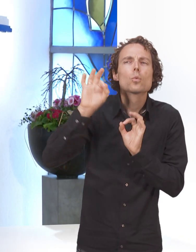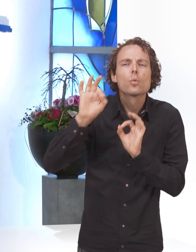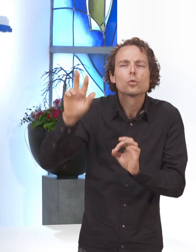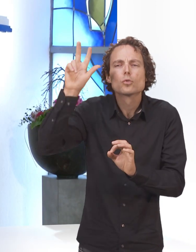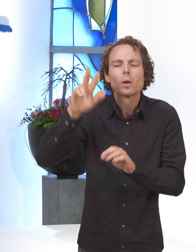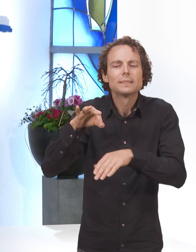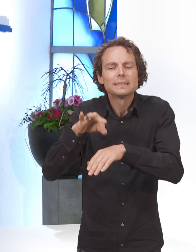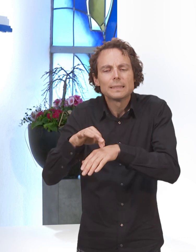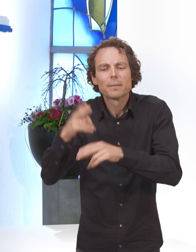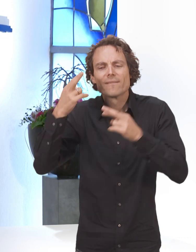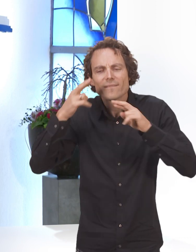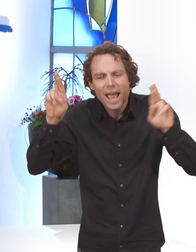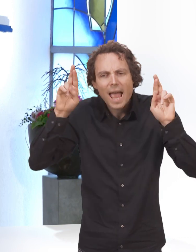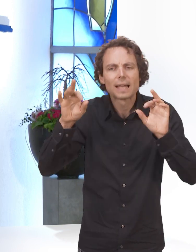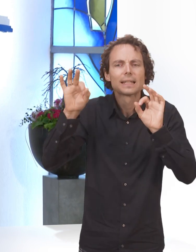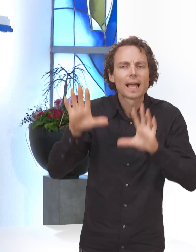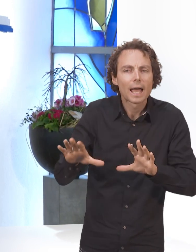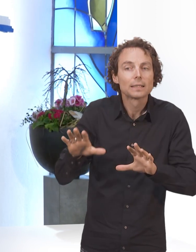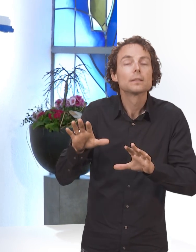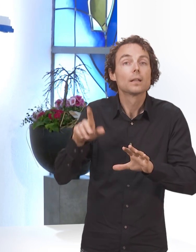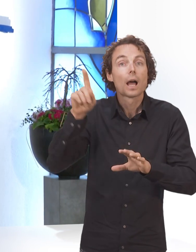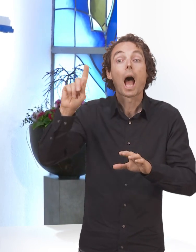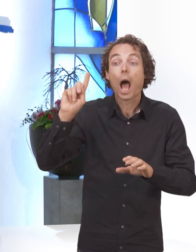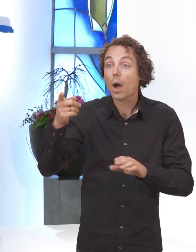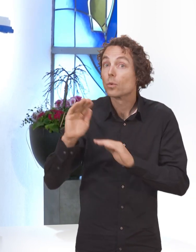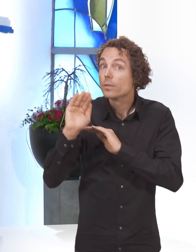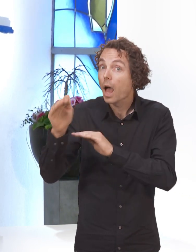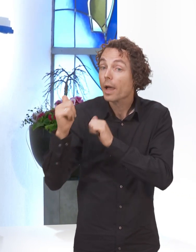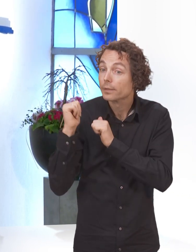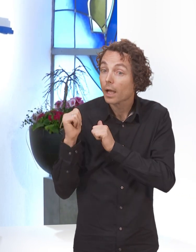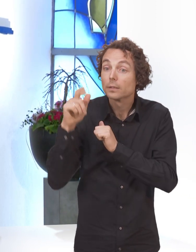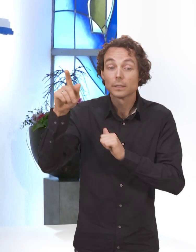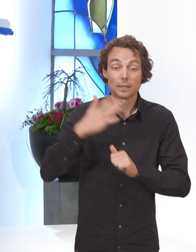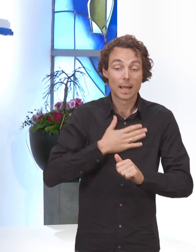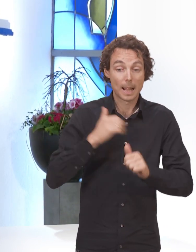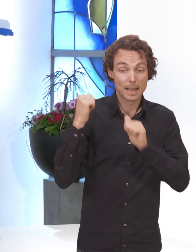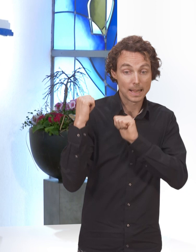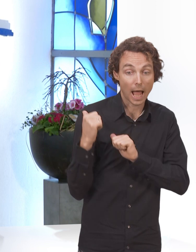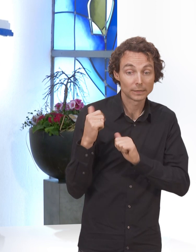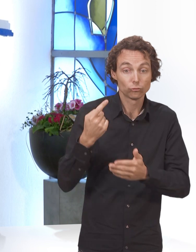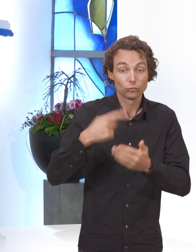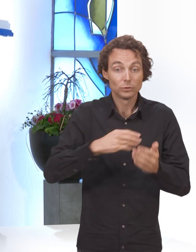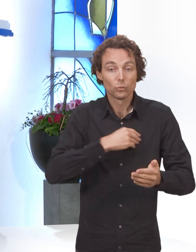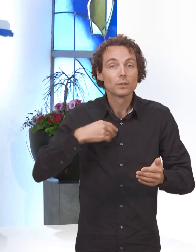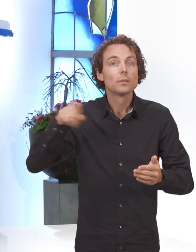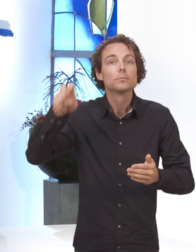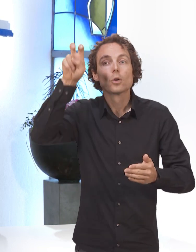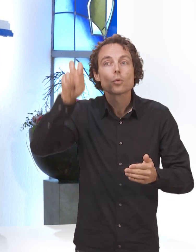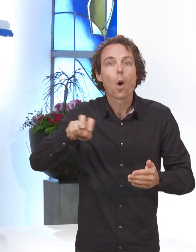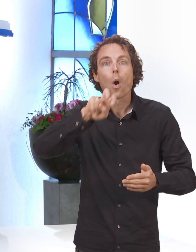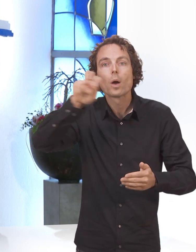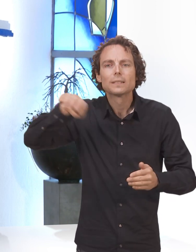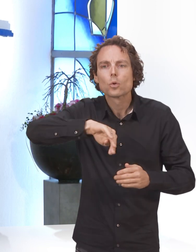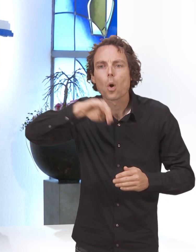geduldig, gerecht, aber auch nachtragend. Er trägt meine Last, meine Schuld und Sünde ans Kreuz von Golgatha.